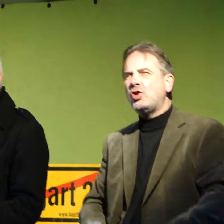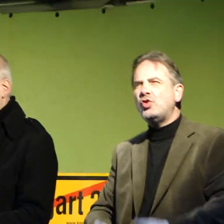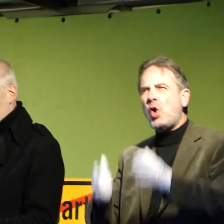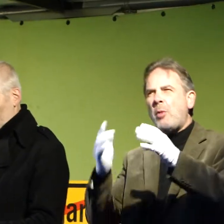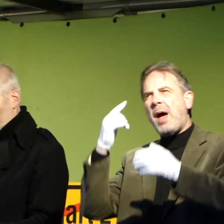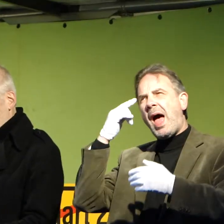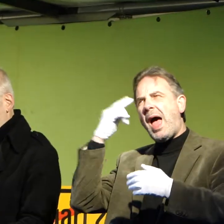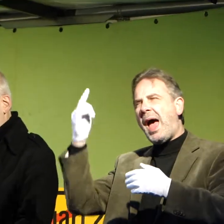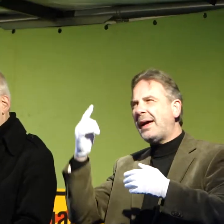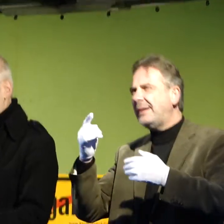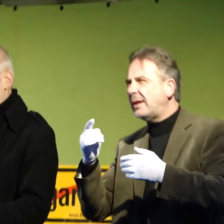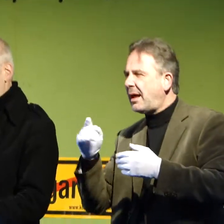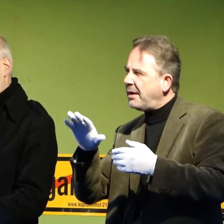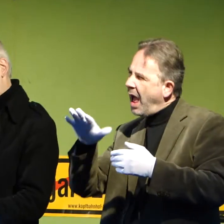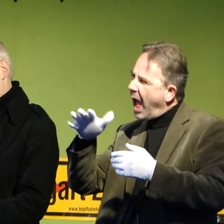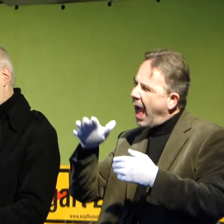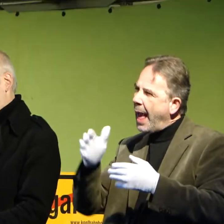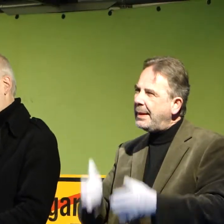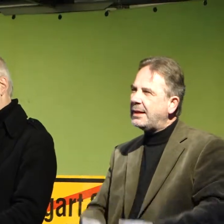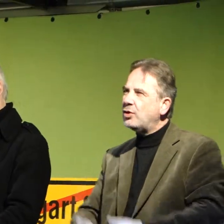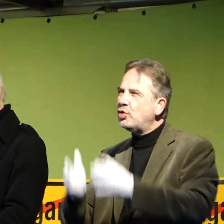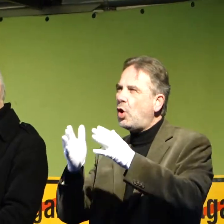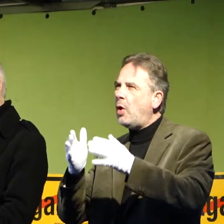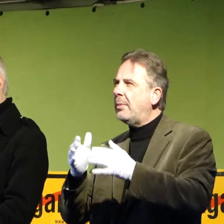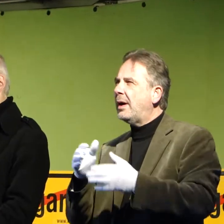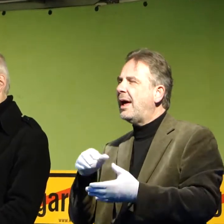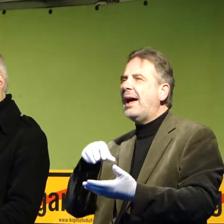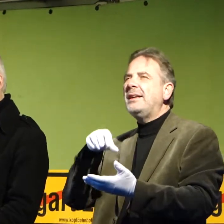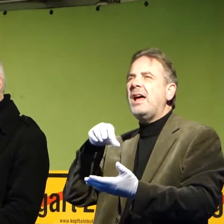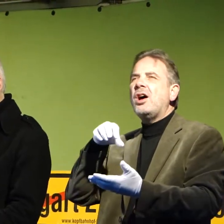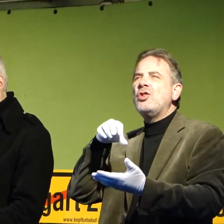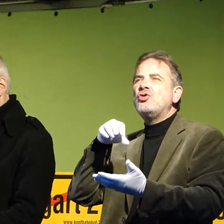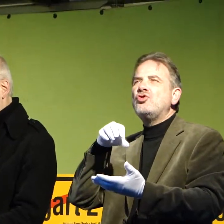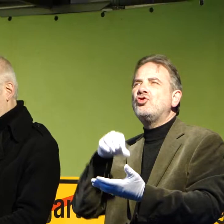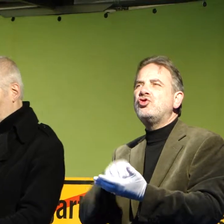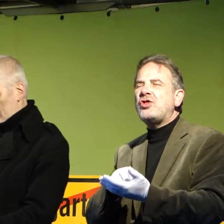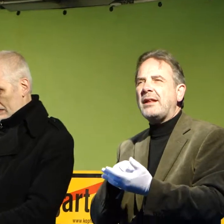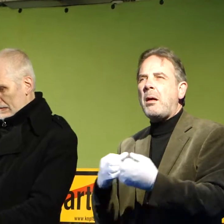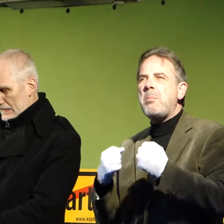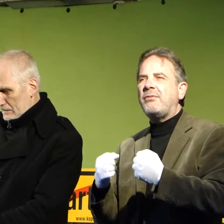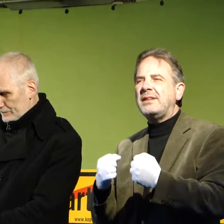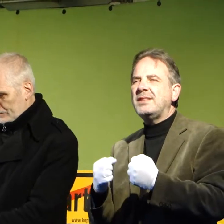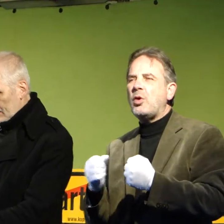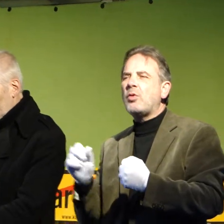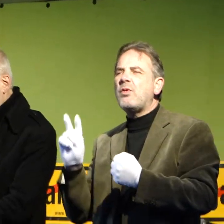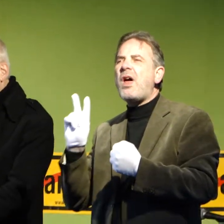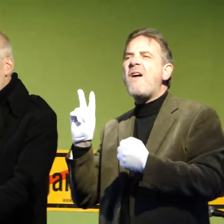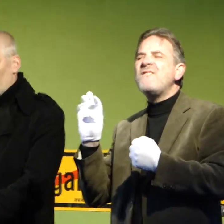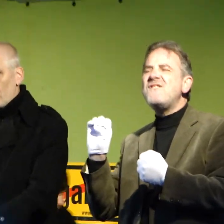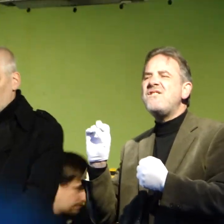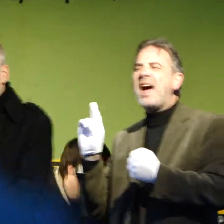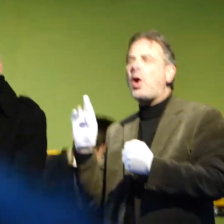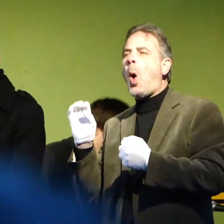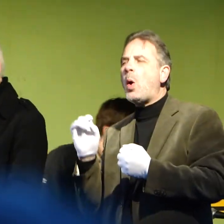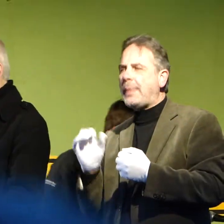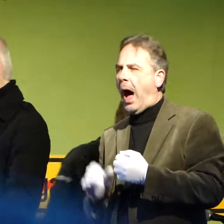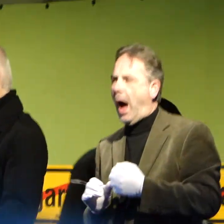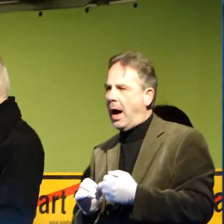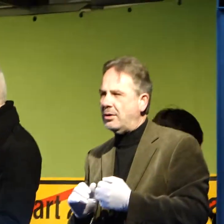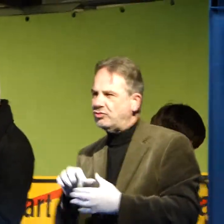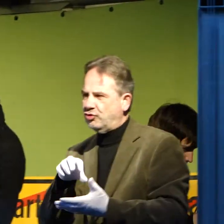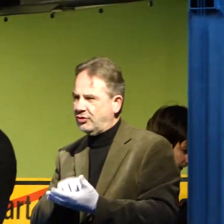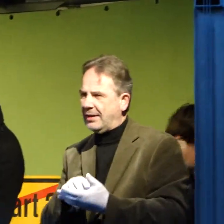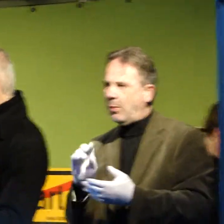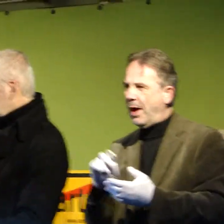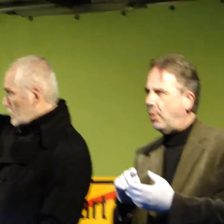einen ähnlich geformten Turm in der Stadtbefestigung von Verona in Norditalien. Die Fronten der